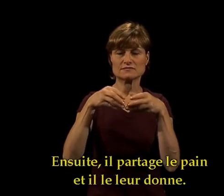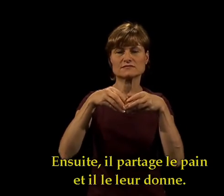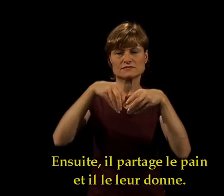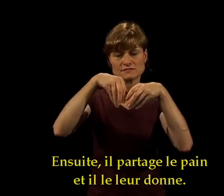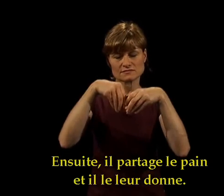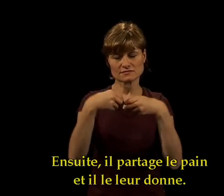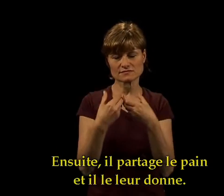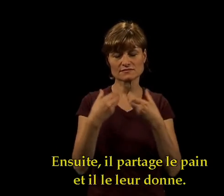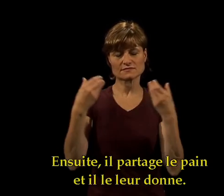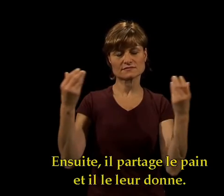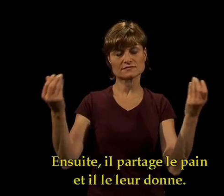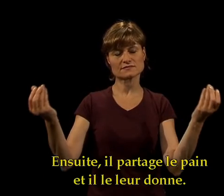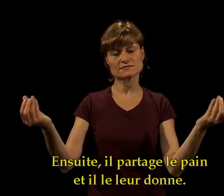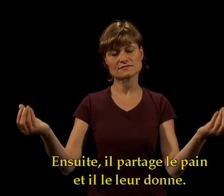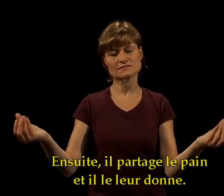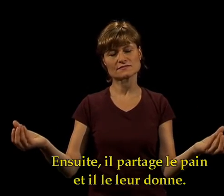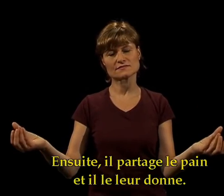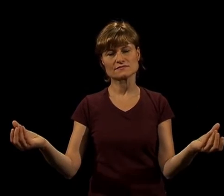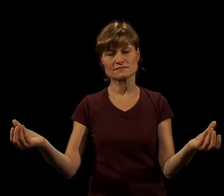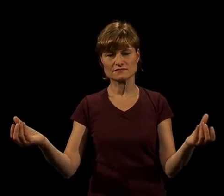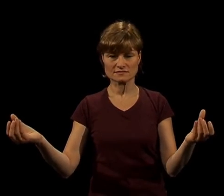Ensuite, il partage le pain et il le leur donne.